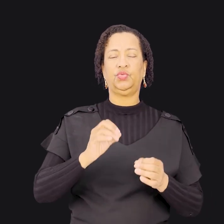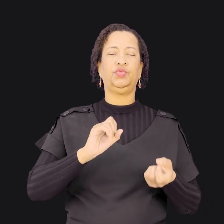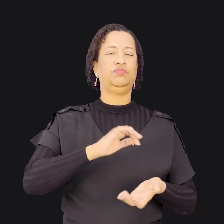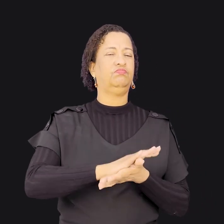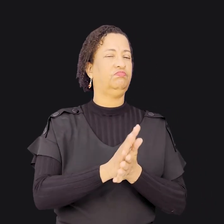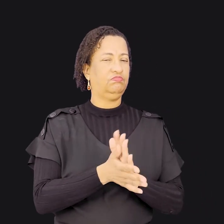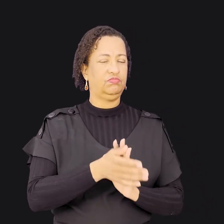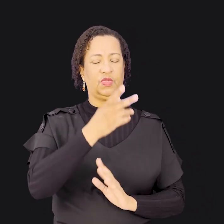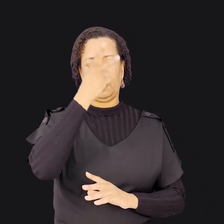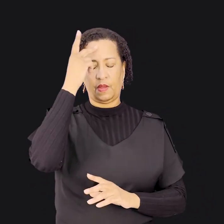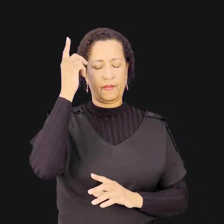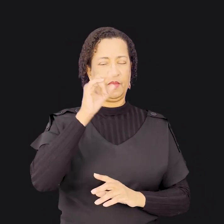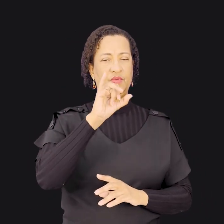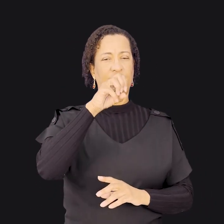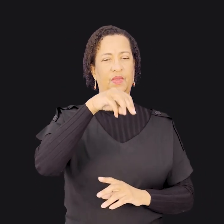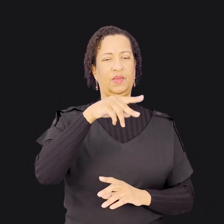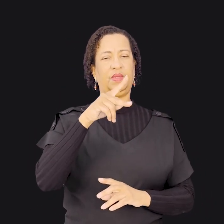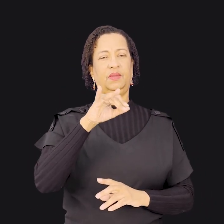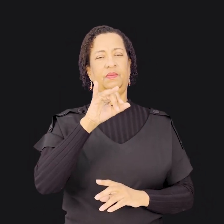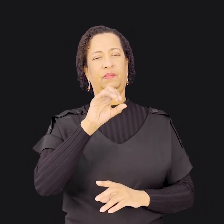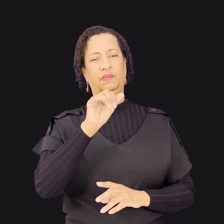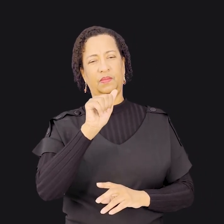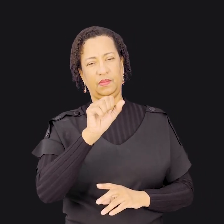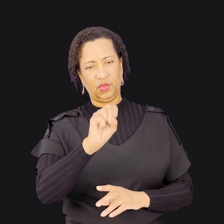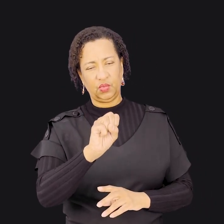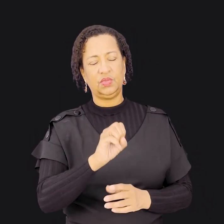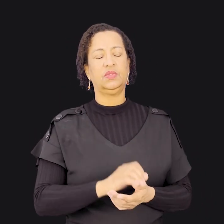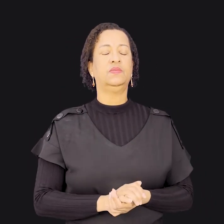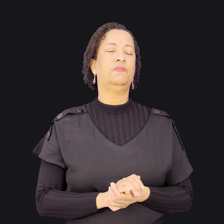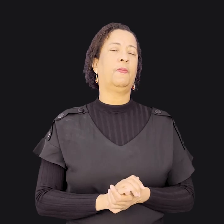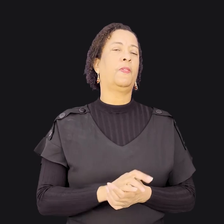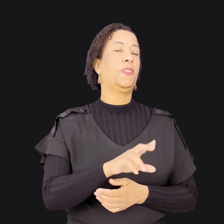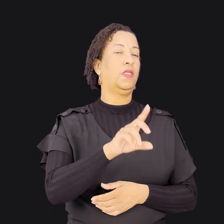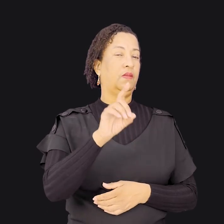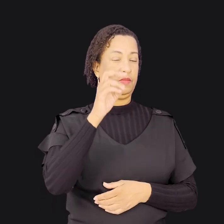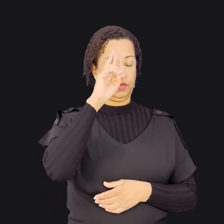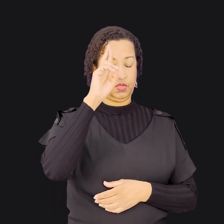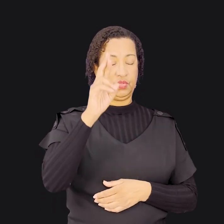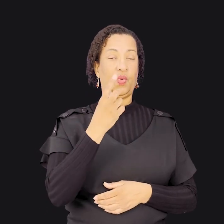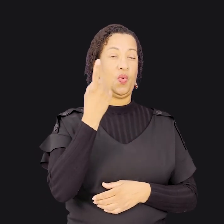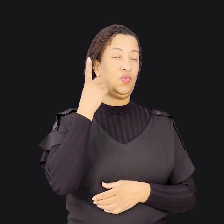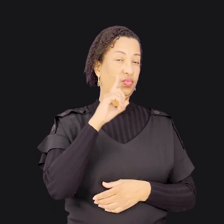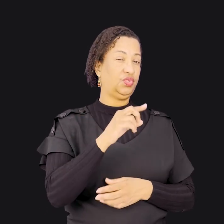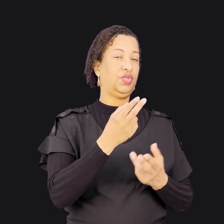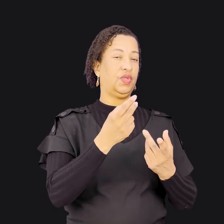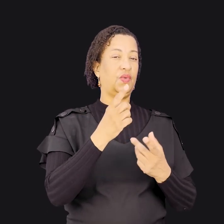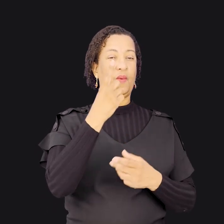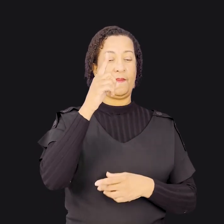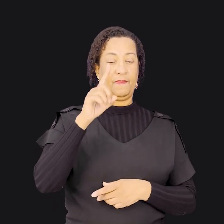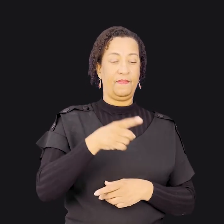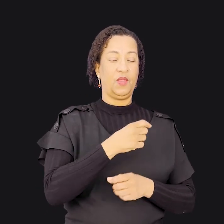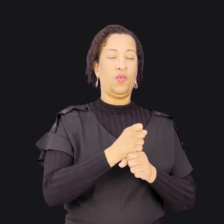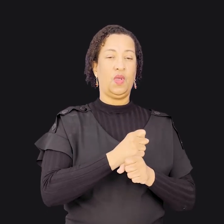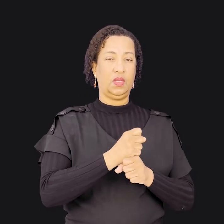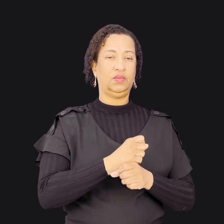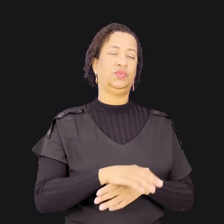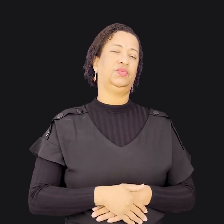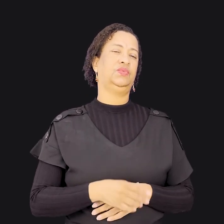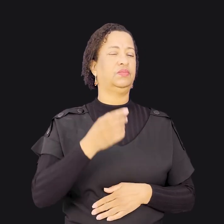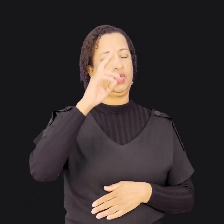destruição dos ímpios. Não se esqueçam disto, amados. Para o Senhor, um dia é como 1000 anos, e 1000 anos como um dia. O Senhor não demora